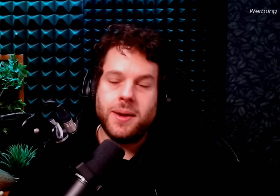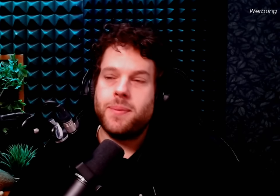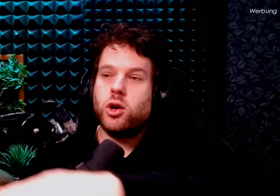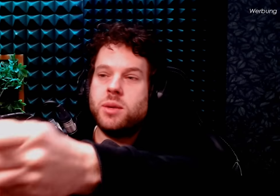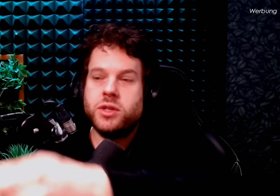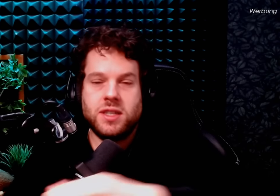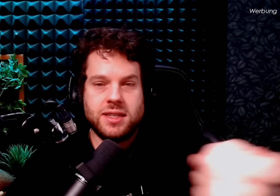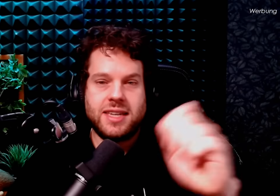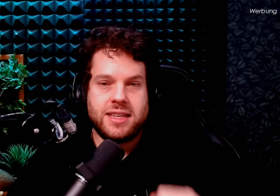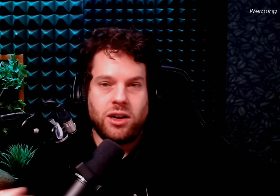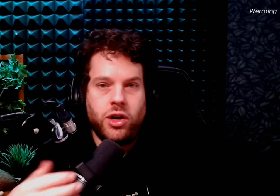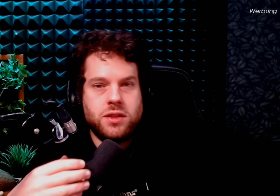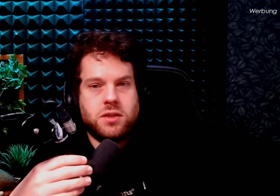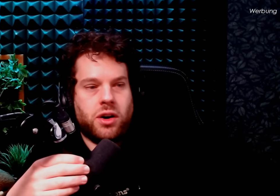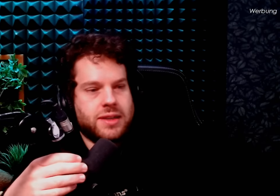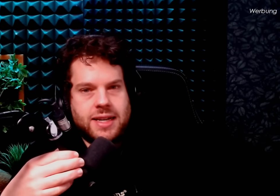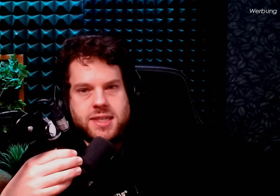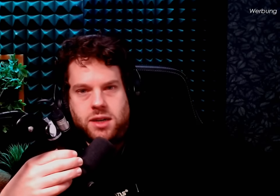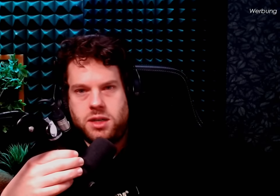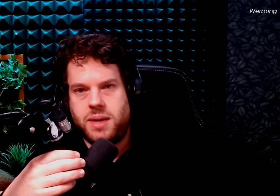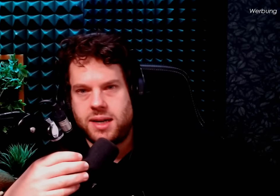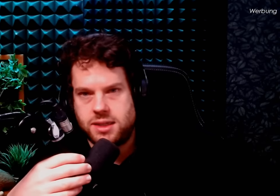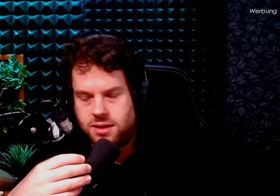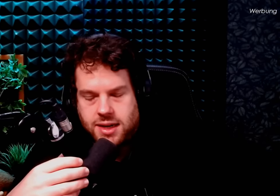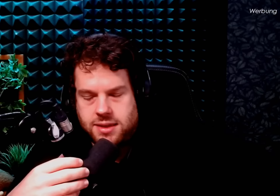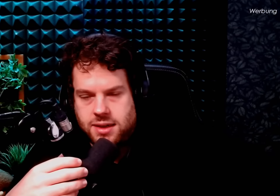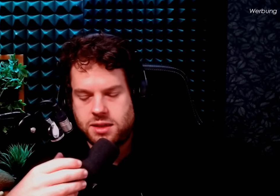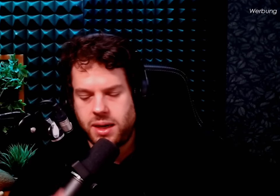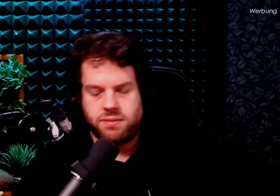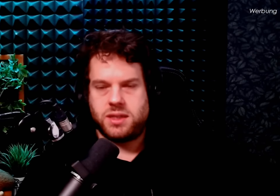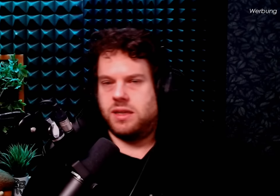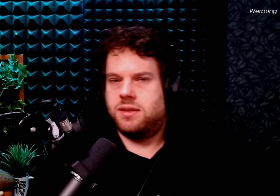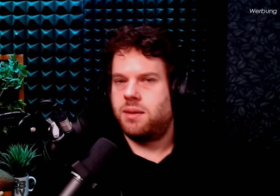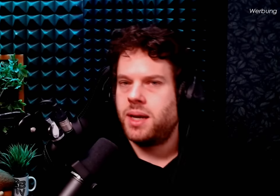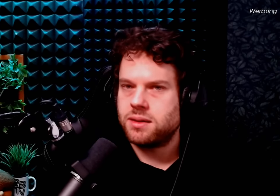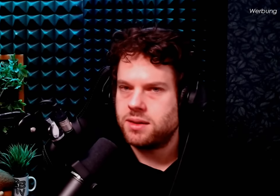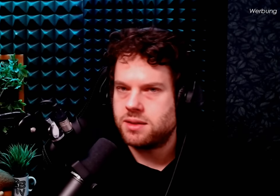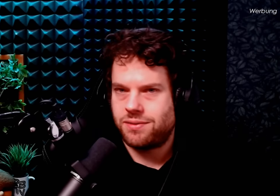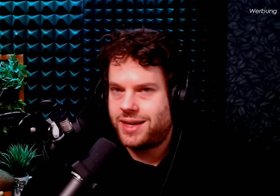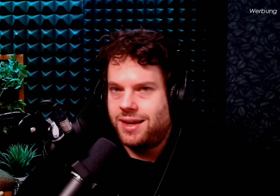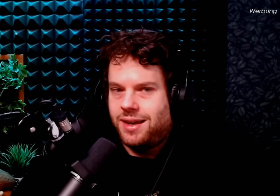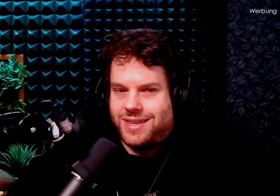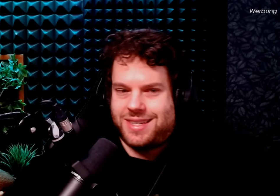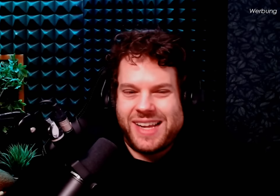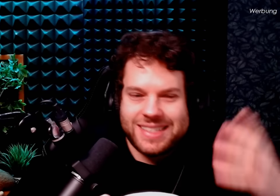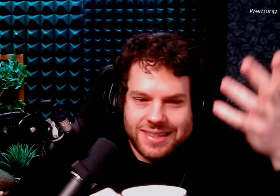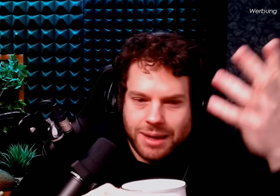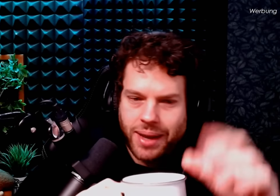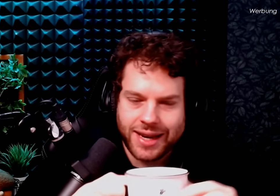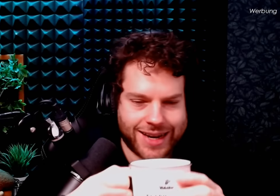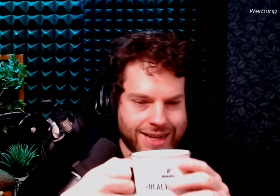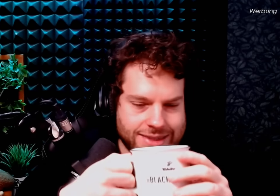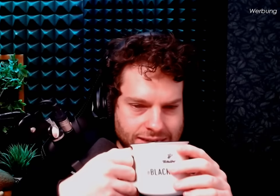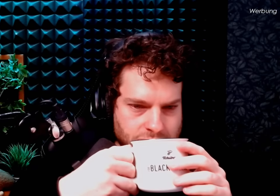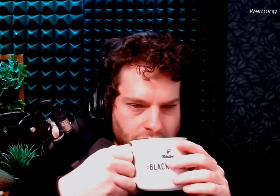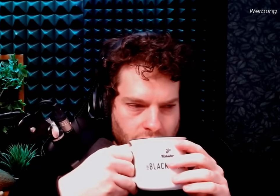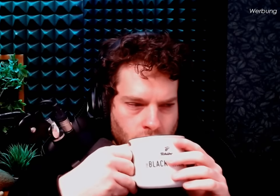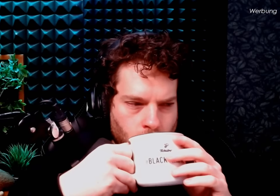und dann musst du die Zähne den Leuten zuorten. Kannst du ja auch nicht machen. Also da kannst du ja nichts machen. Was willst du denn da machen? Was willst du denn da machen? Da kannst du ja nichts machen, ne?